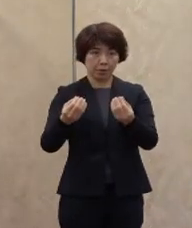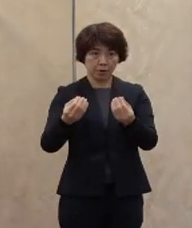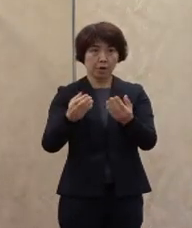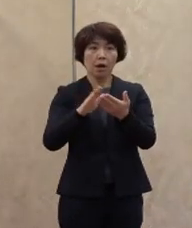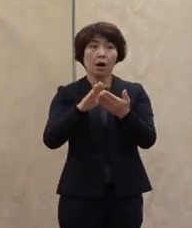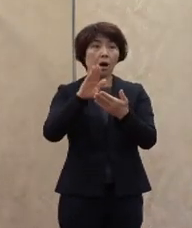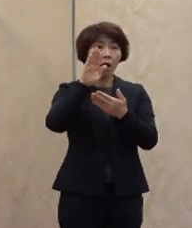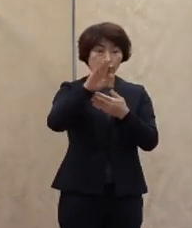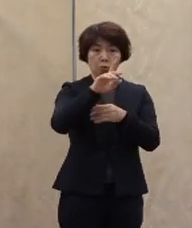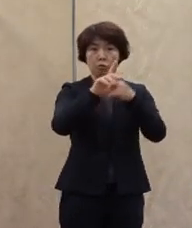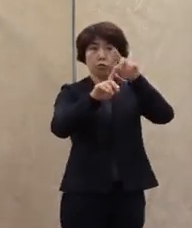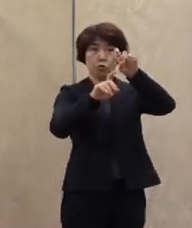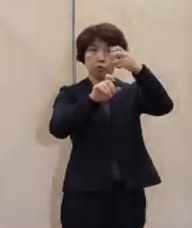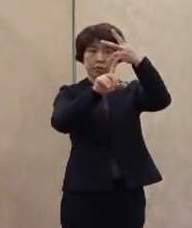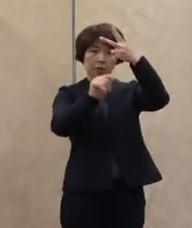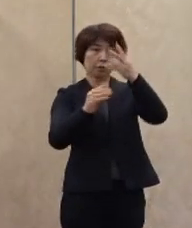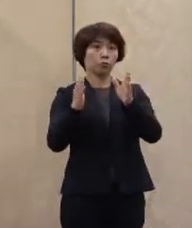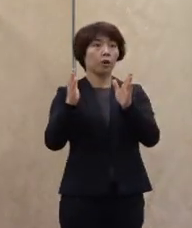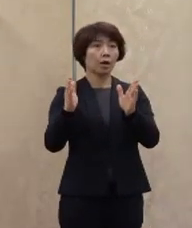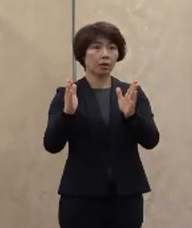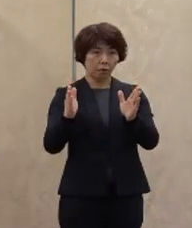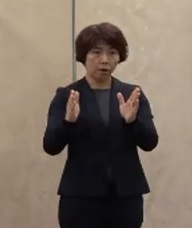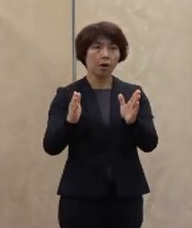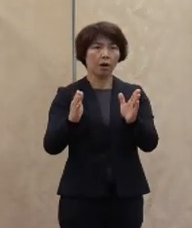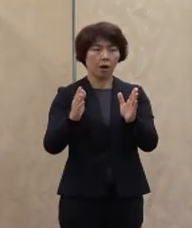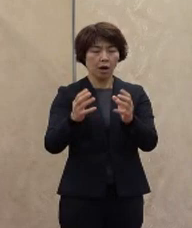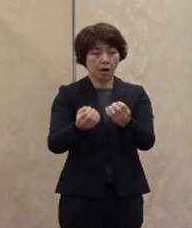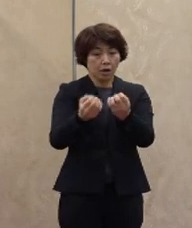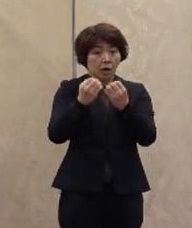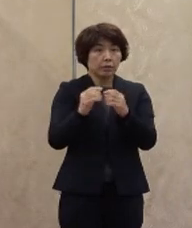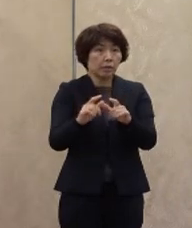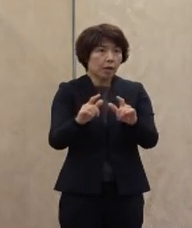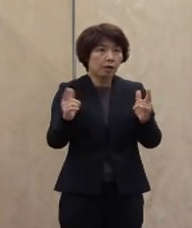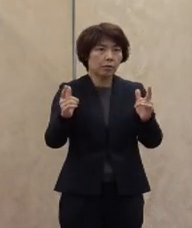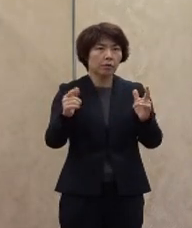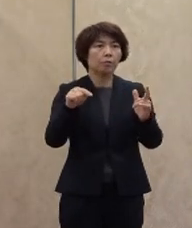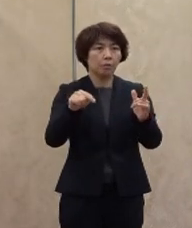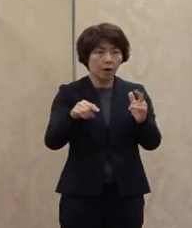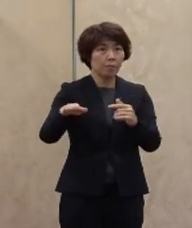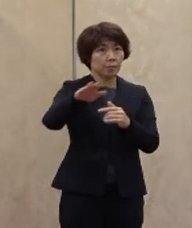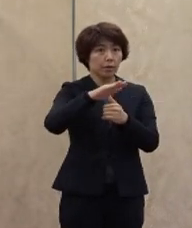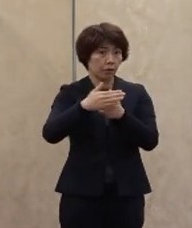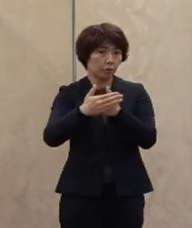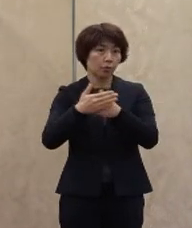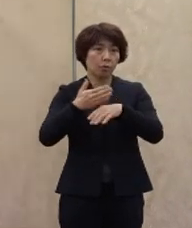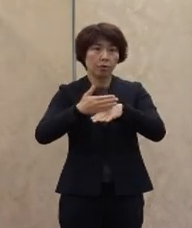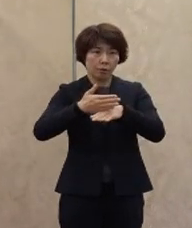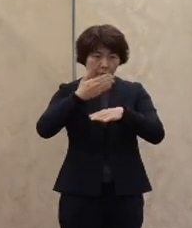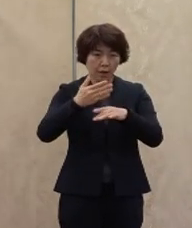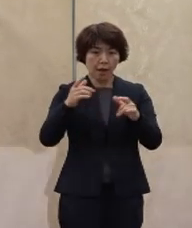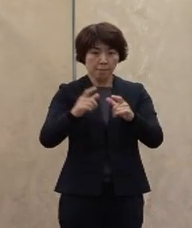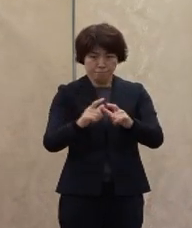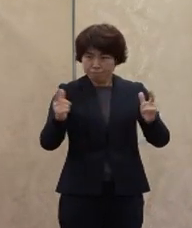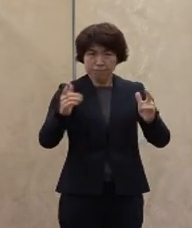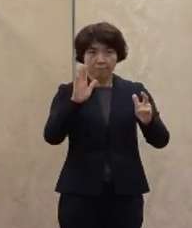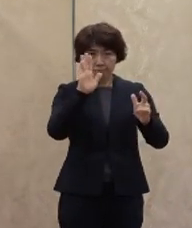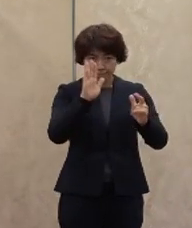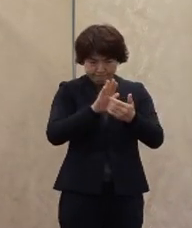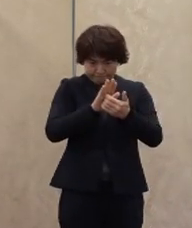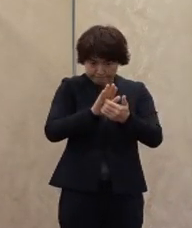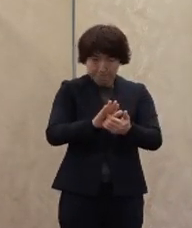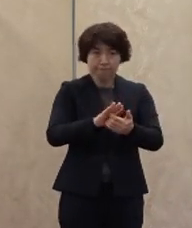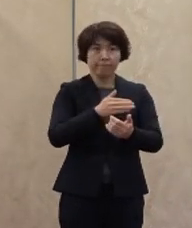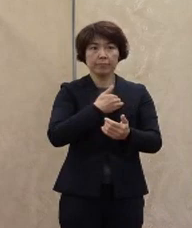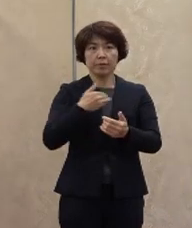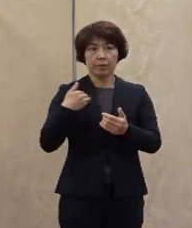この12月中はなんとかこの感染拡大については皆さんのご協力も得て、抑えてこれたというふうに思っています